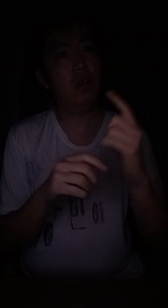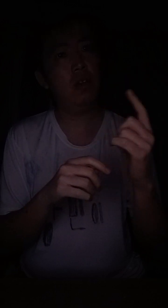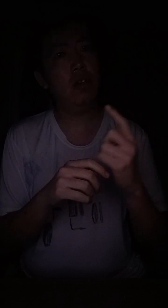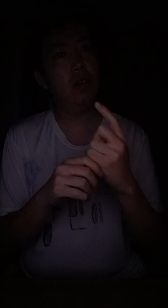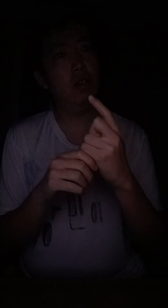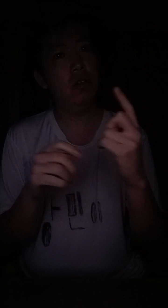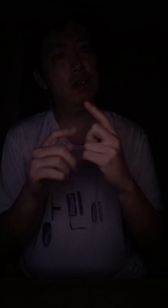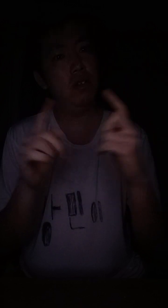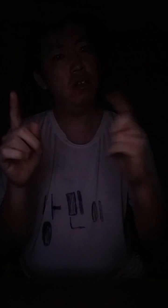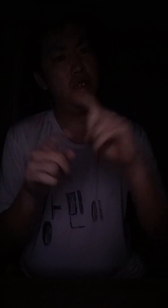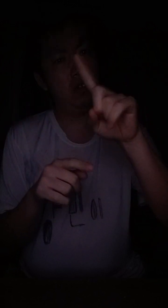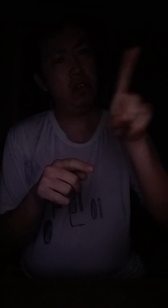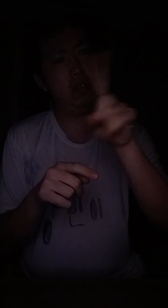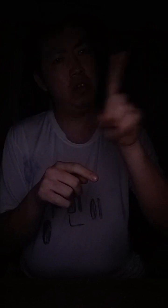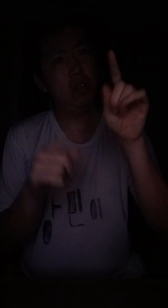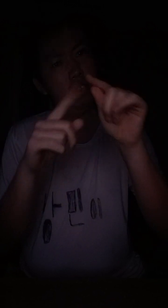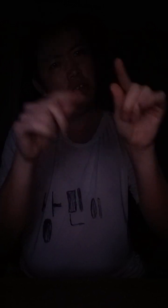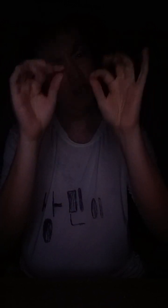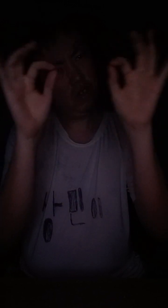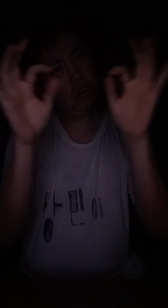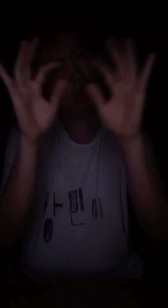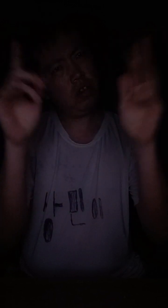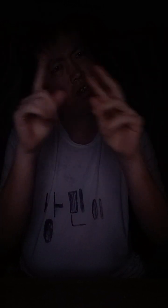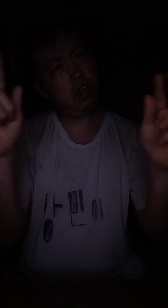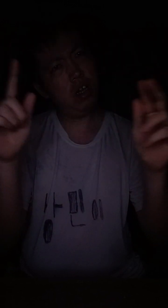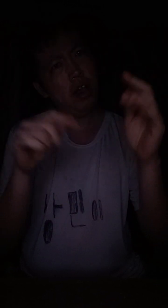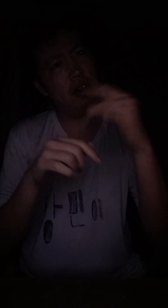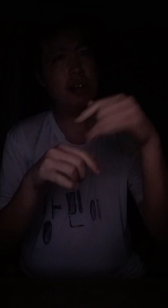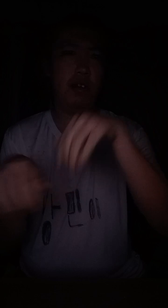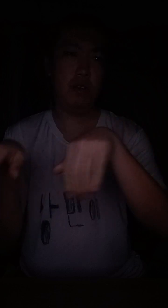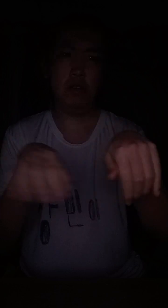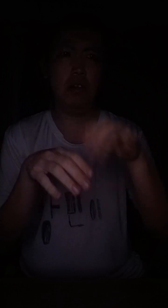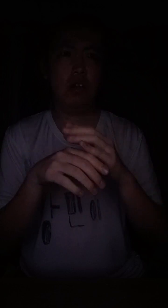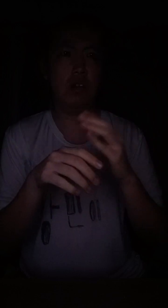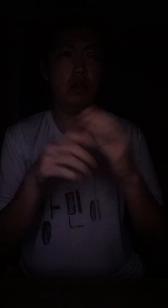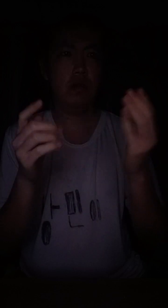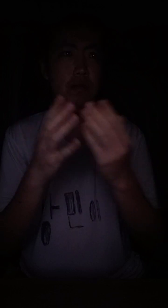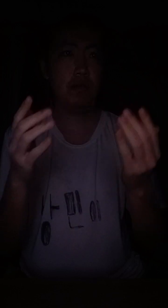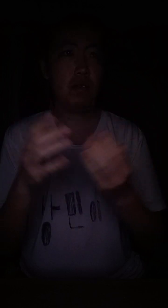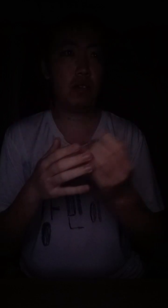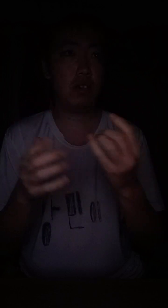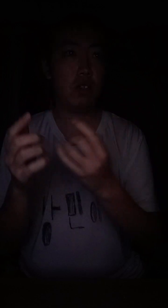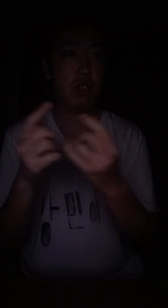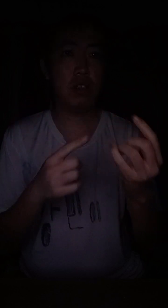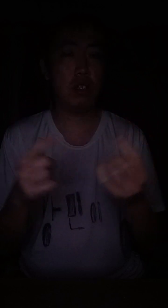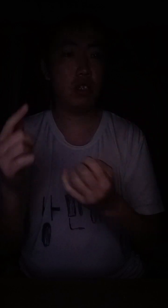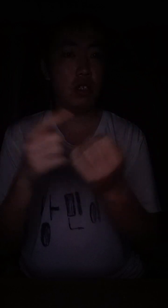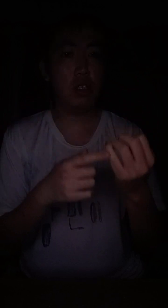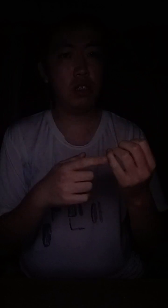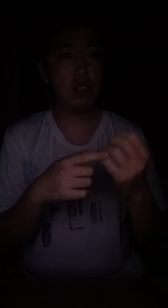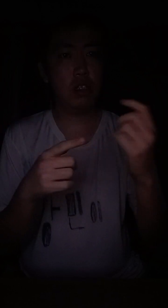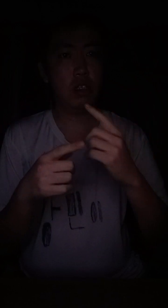그 환풍기로 반사되는 검은색 물체가 좀 일렁이길래 생각 없이 원래 그런 거 싶어서 딱 위를 봤는데